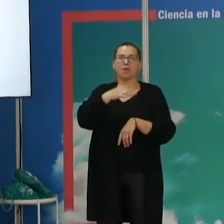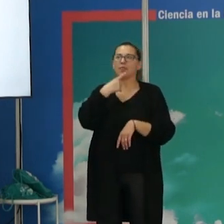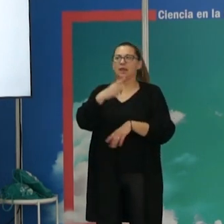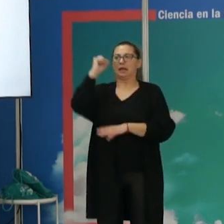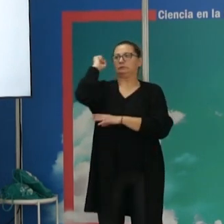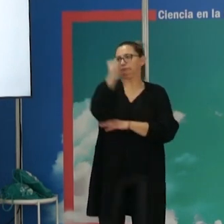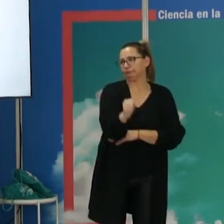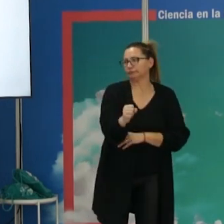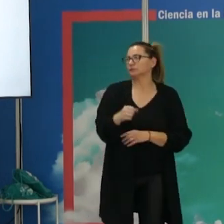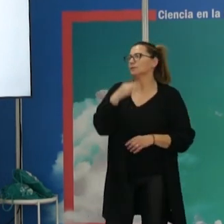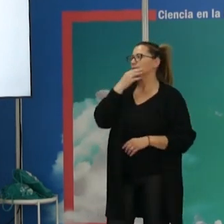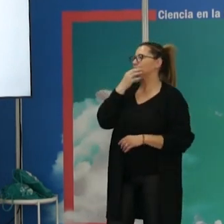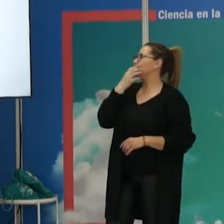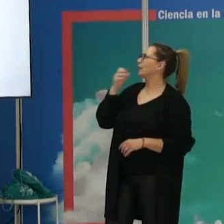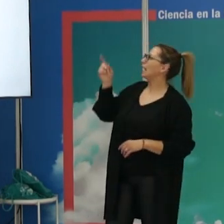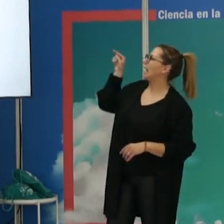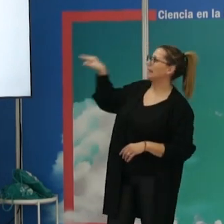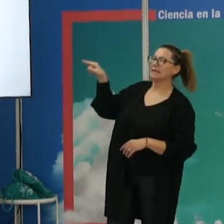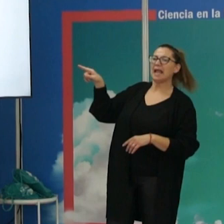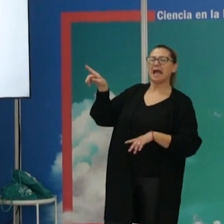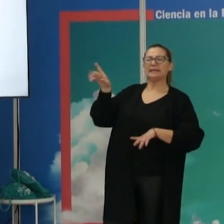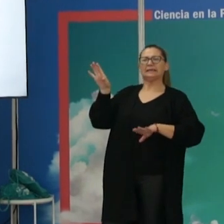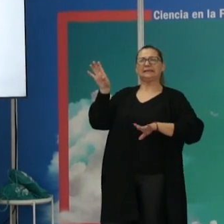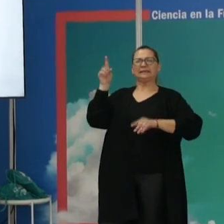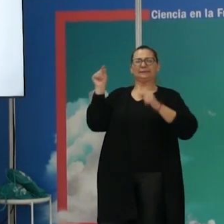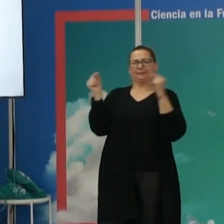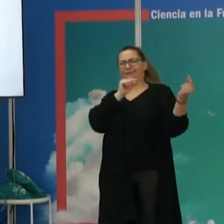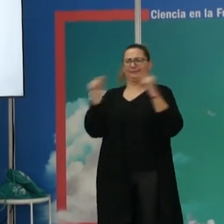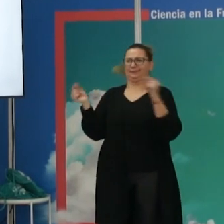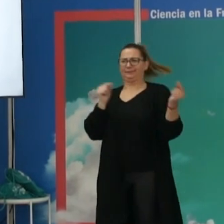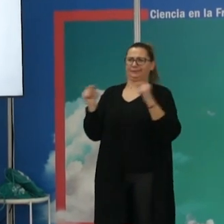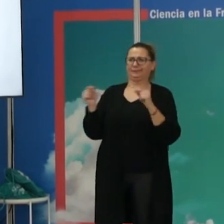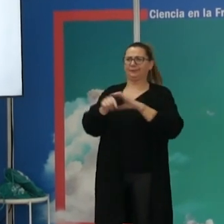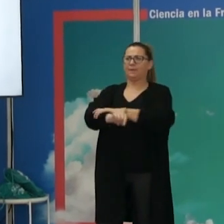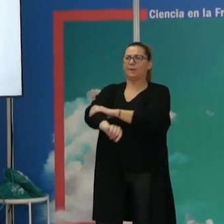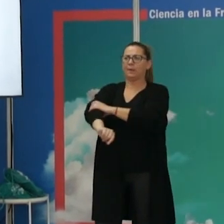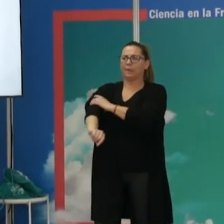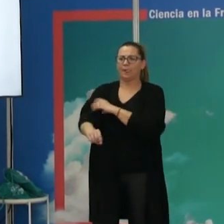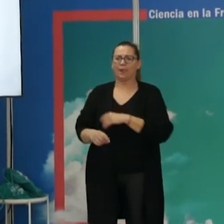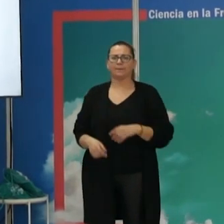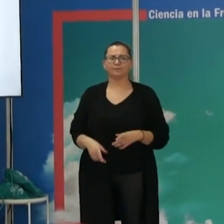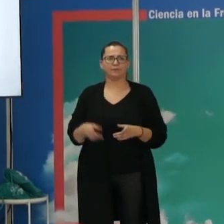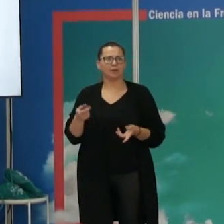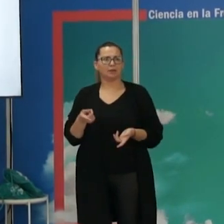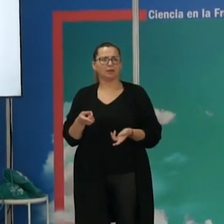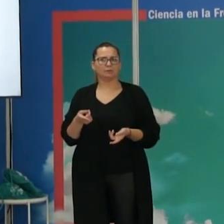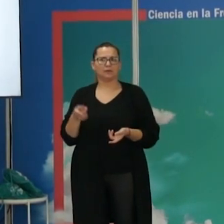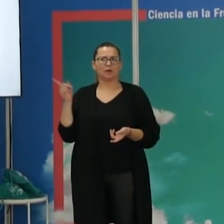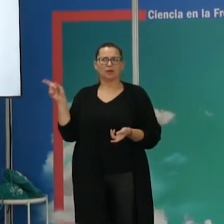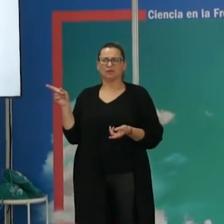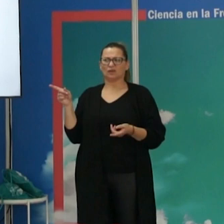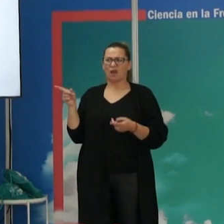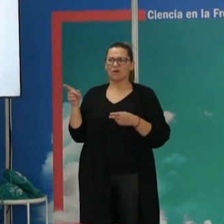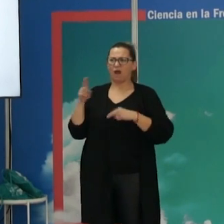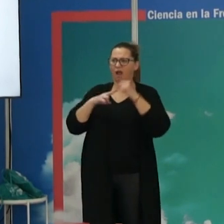Bien, aquí también hay discusiones entre personas que consideran que la muerte no es más que un hecho biológico, no una construcción